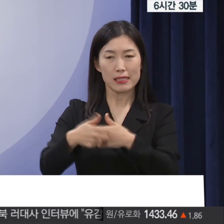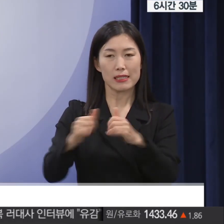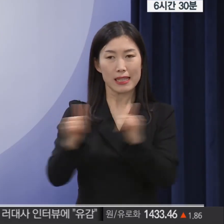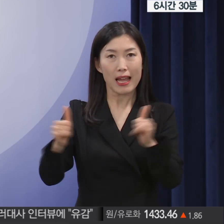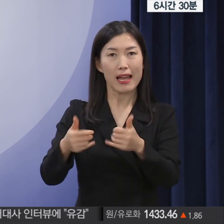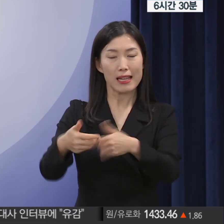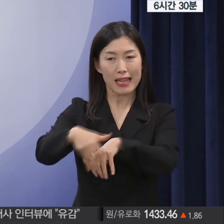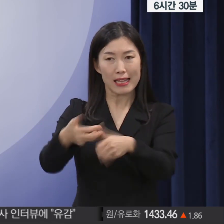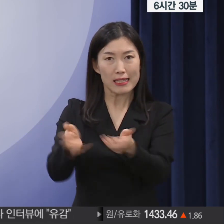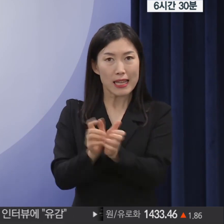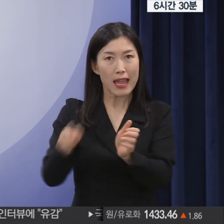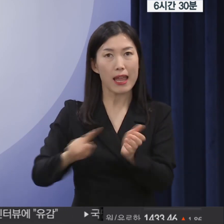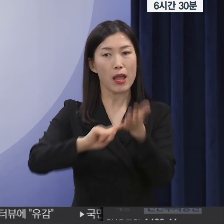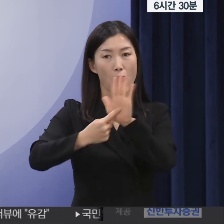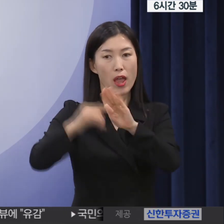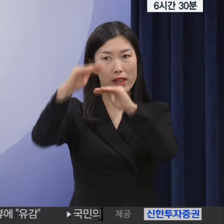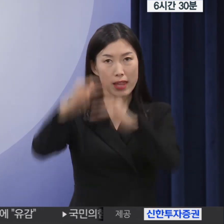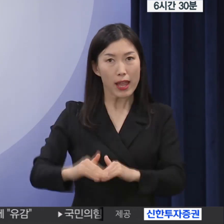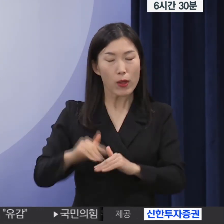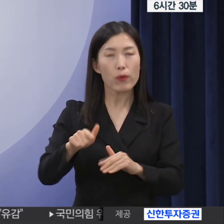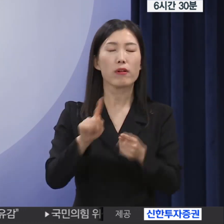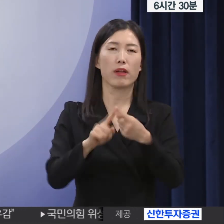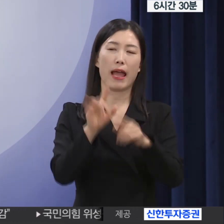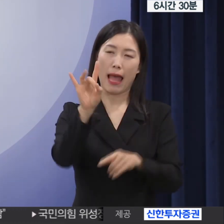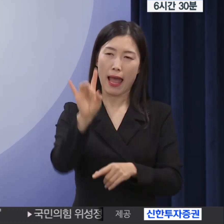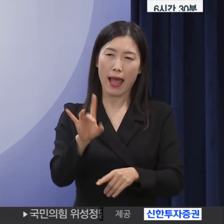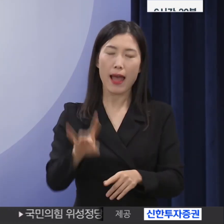과학적인 결정이라고 반박했습니다